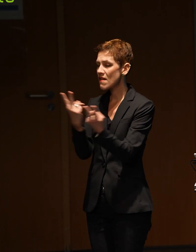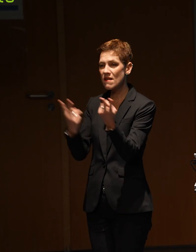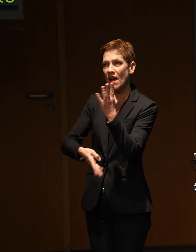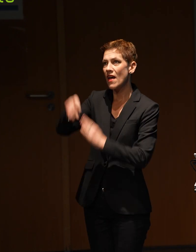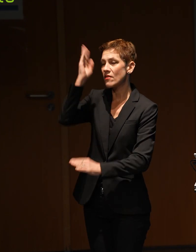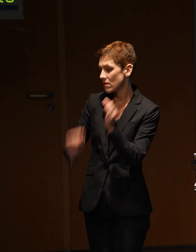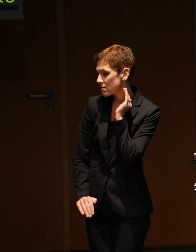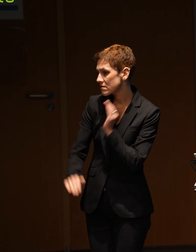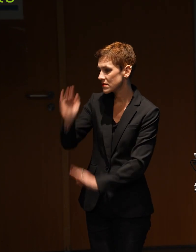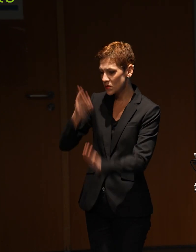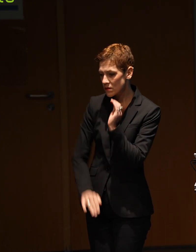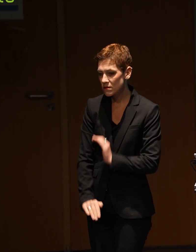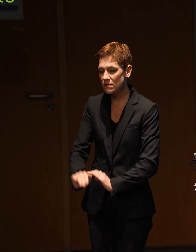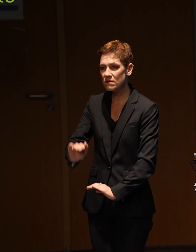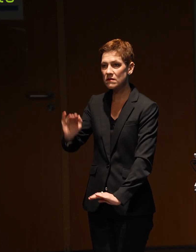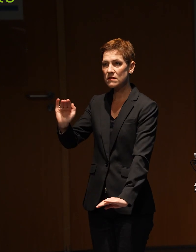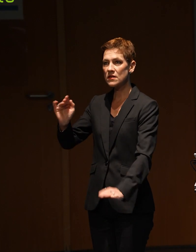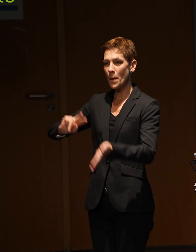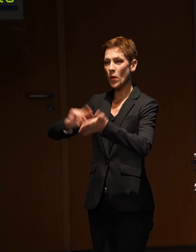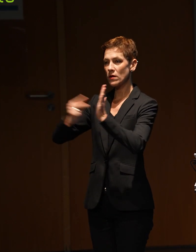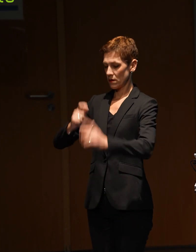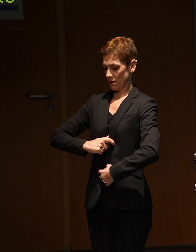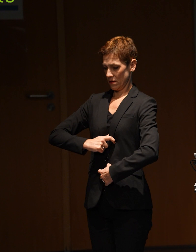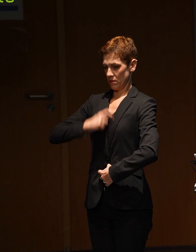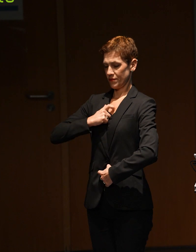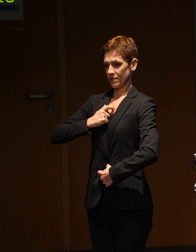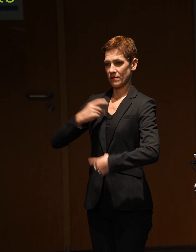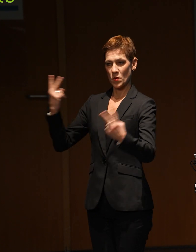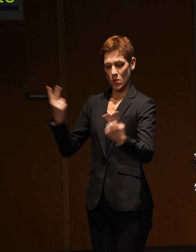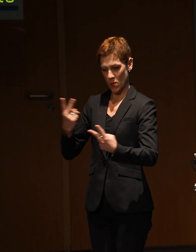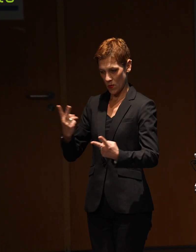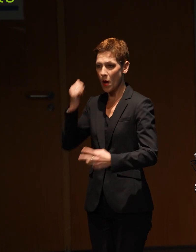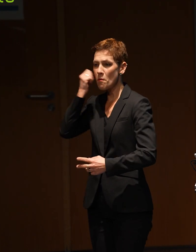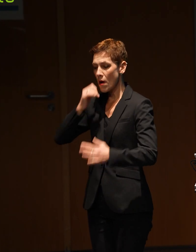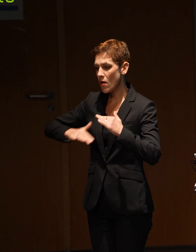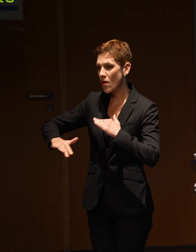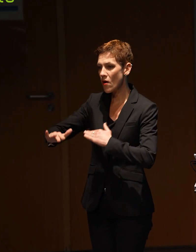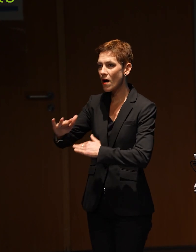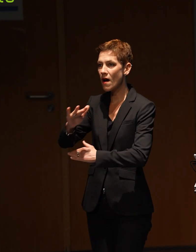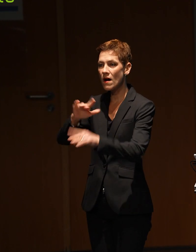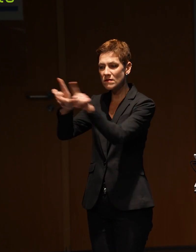Kaff, der Schwarze. Ich behandle sie gleich. Sie sind für mich gleich.